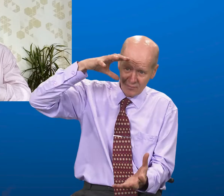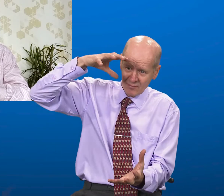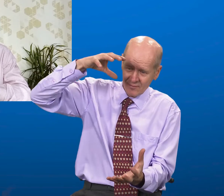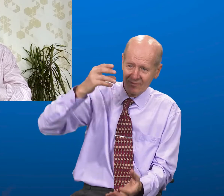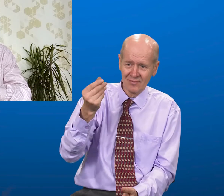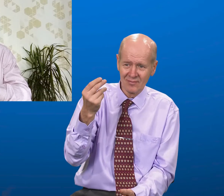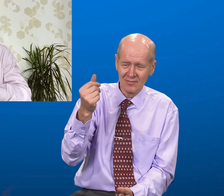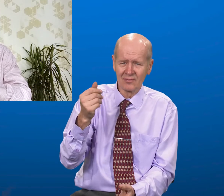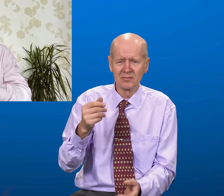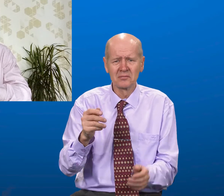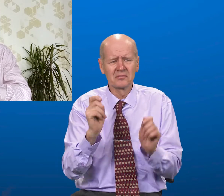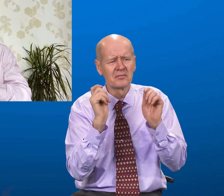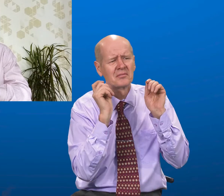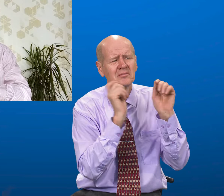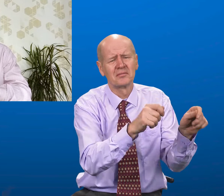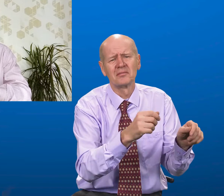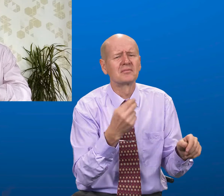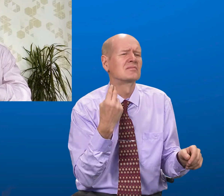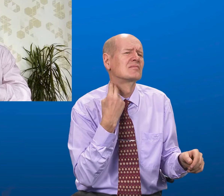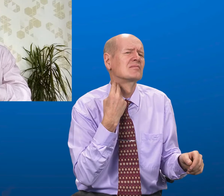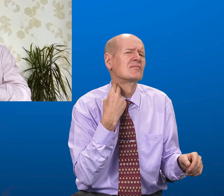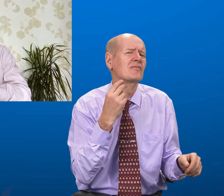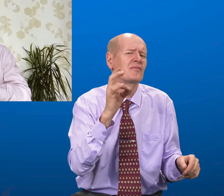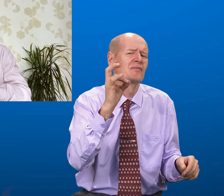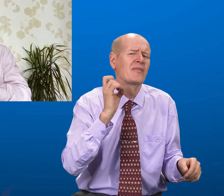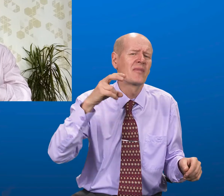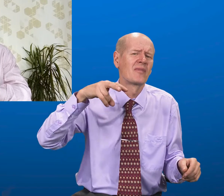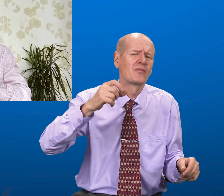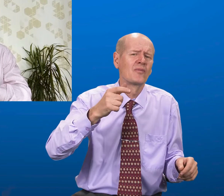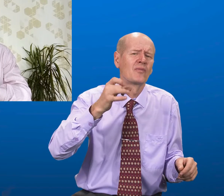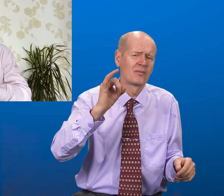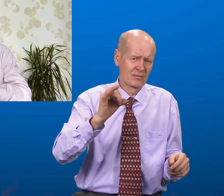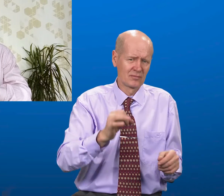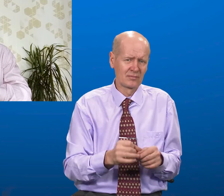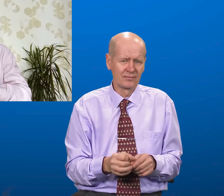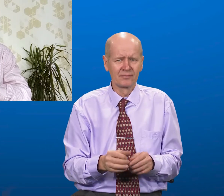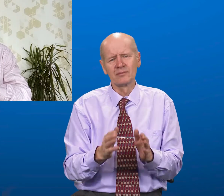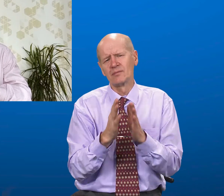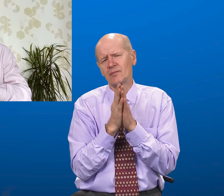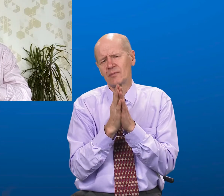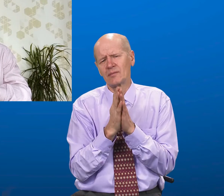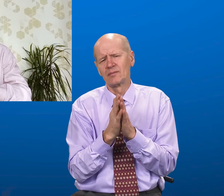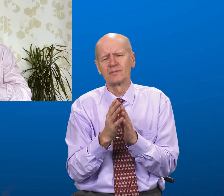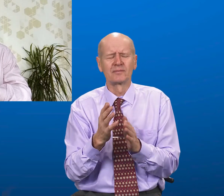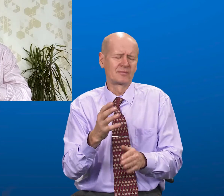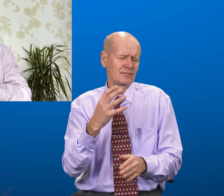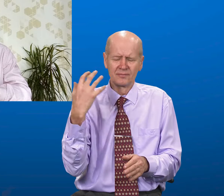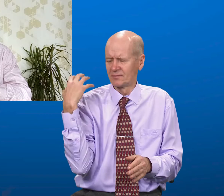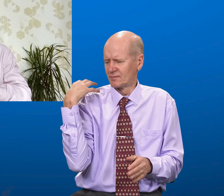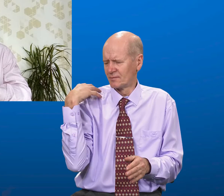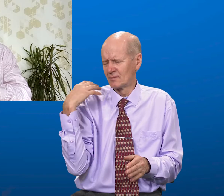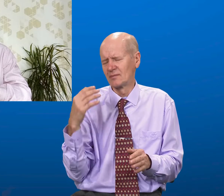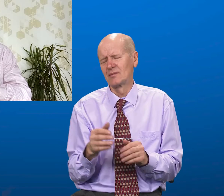коммунальные услуги. Я обратился к начальнику с просьбой для того, чтобы закрыть отпуск и выйти на